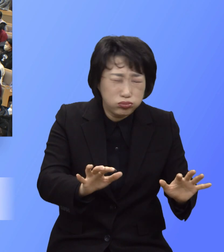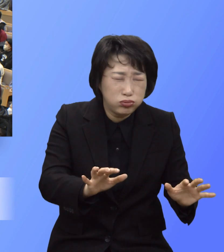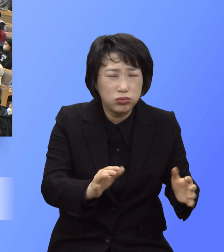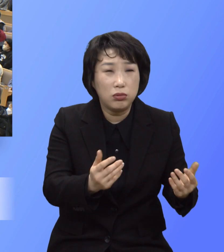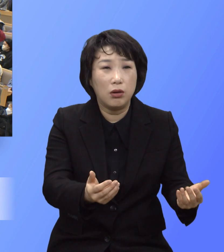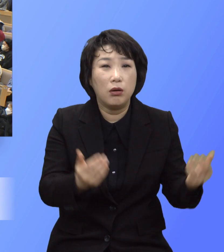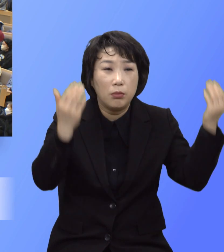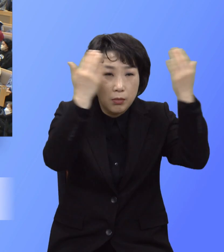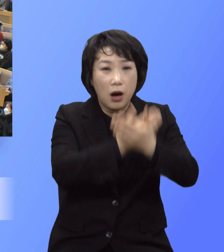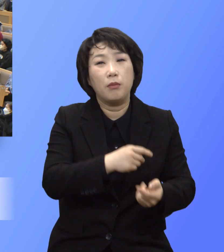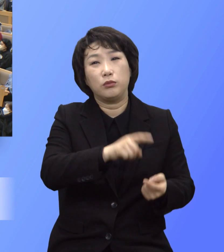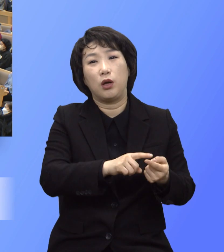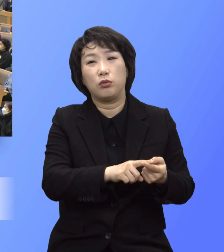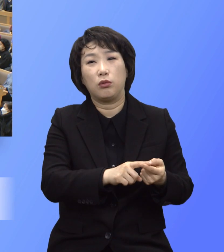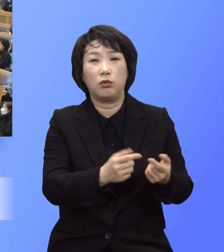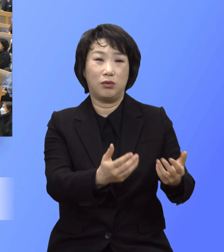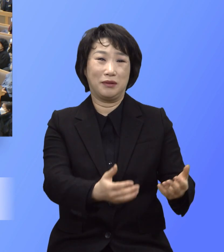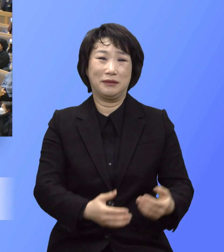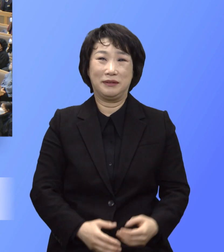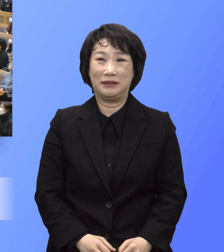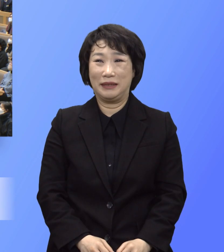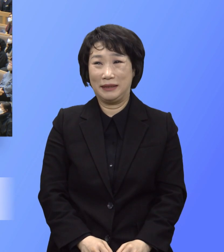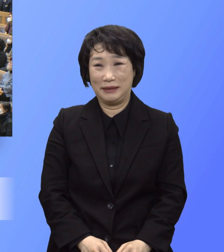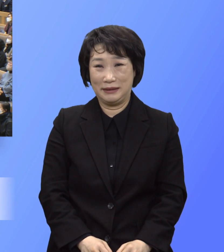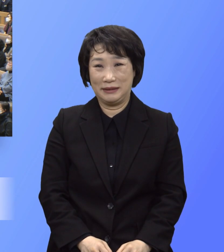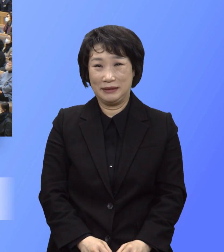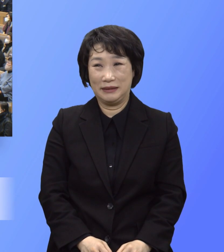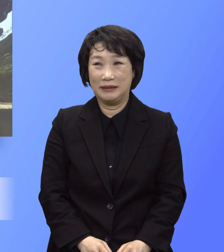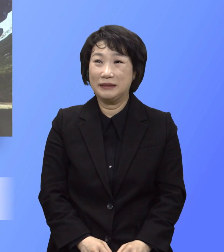그냥 밤중에 사는 거예요. 예,